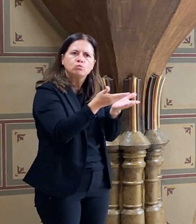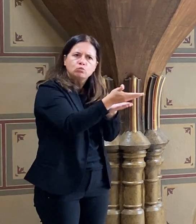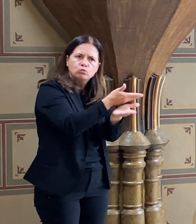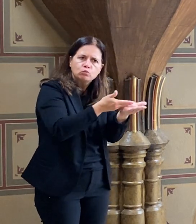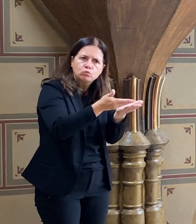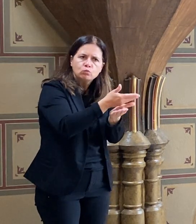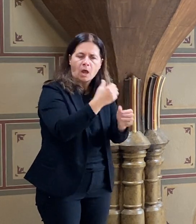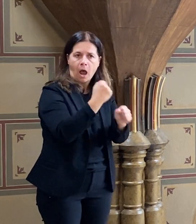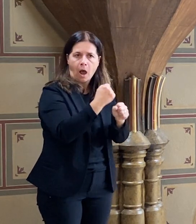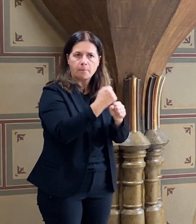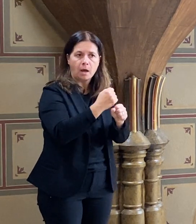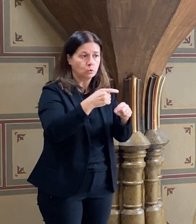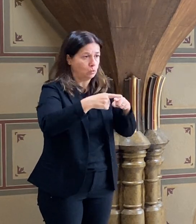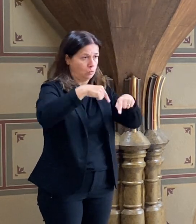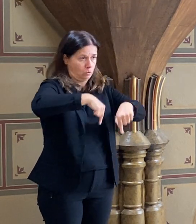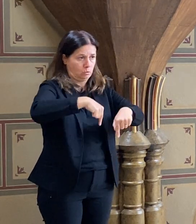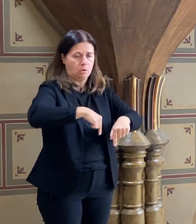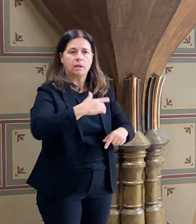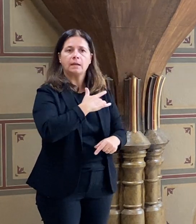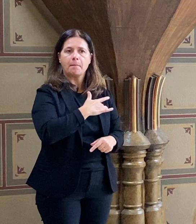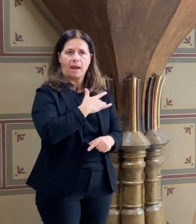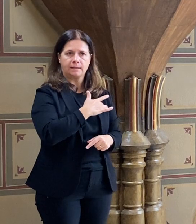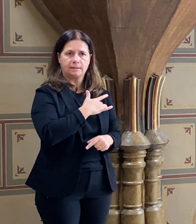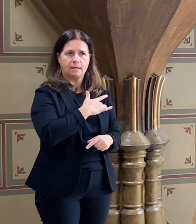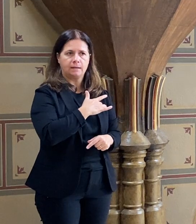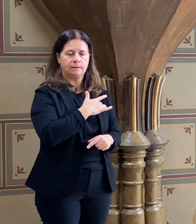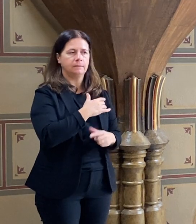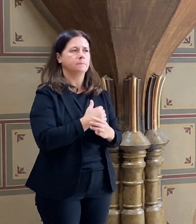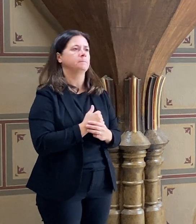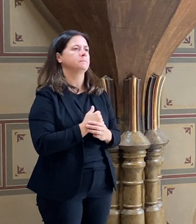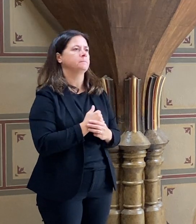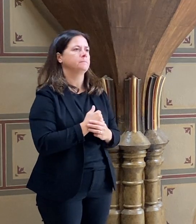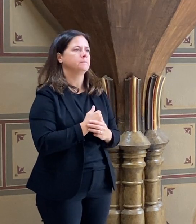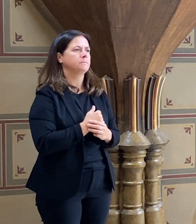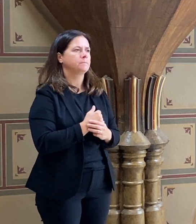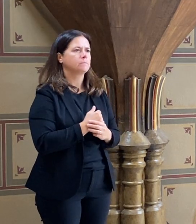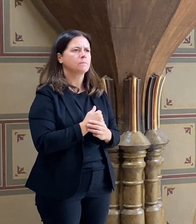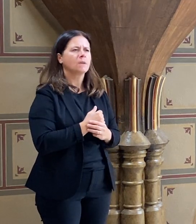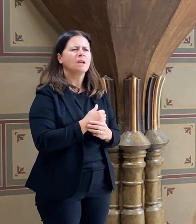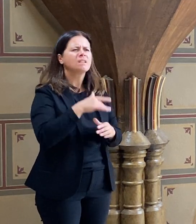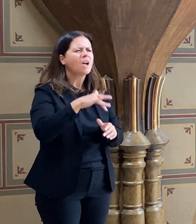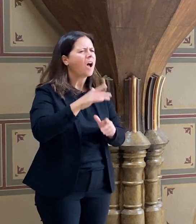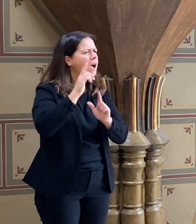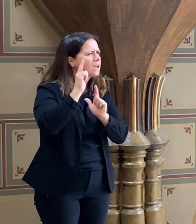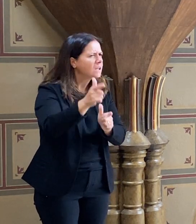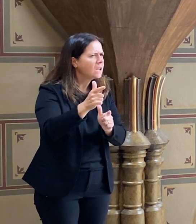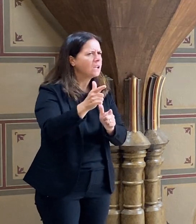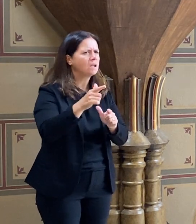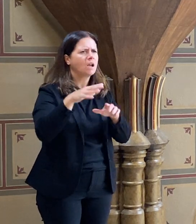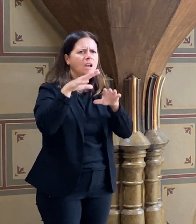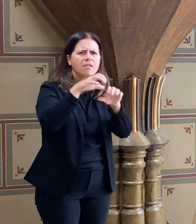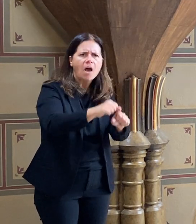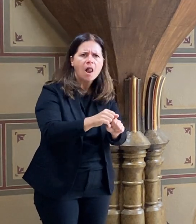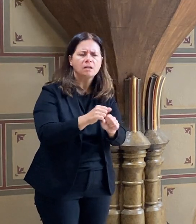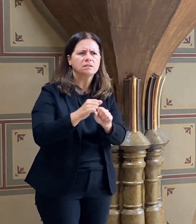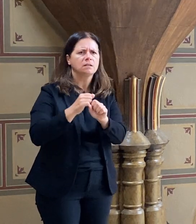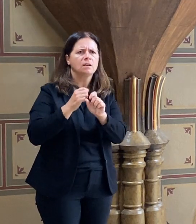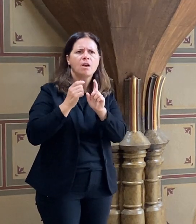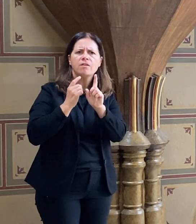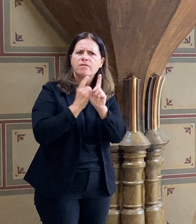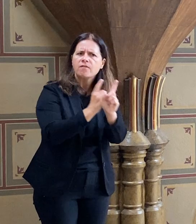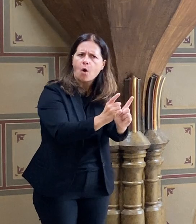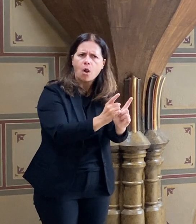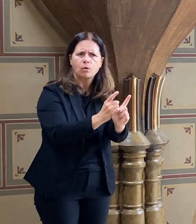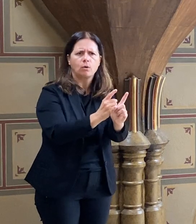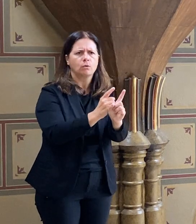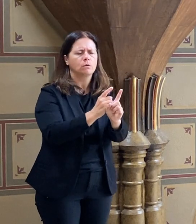der Arbeit und hier in unserer Gemeinde. Wo Krieg, Gewalt und Verfolgung drohen,